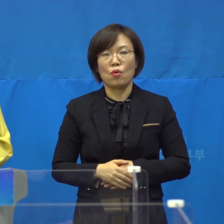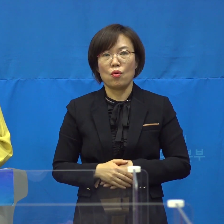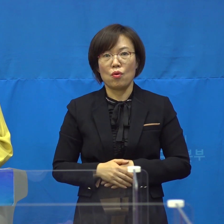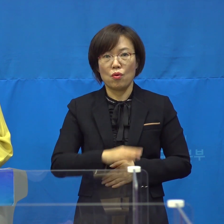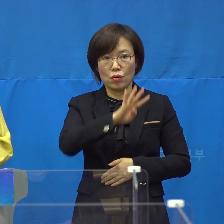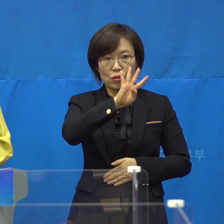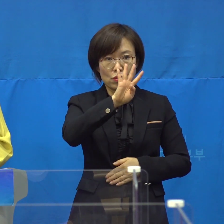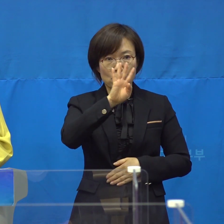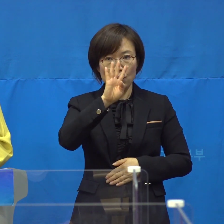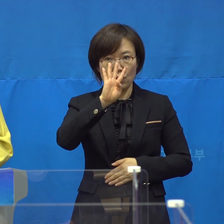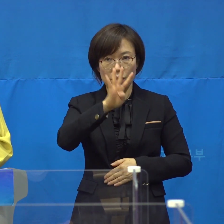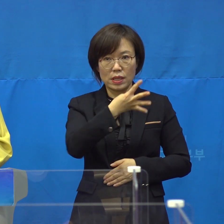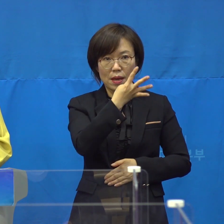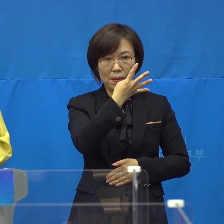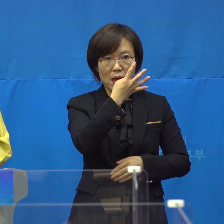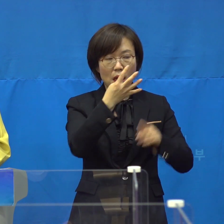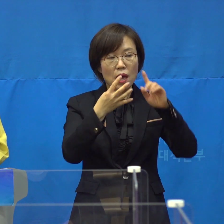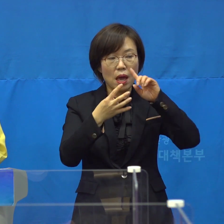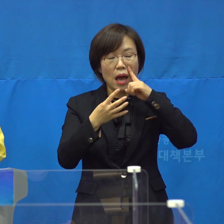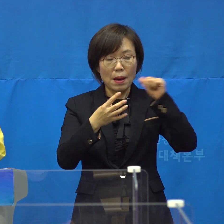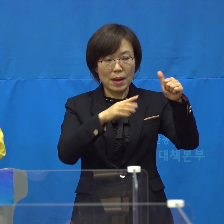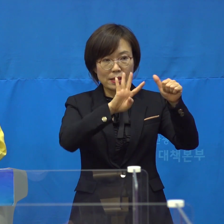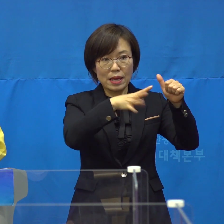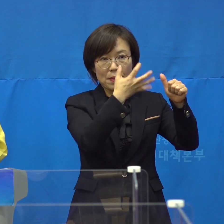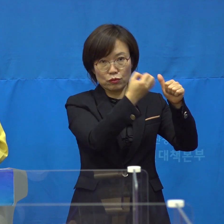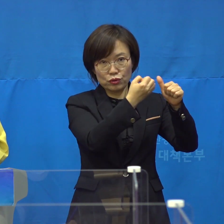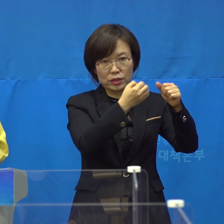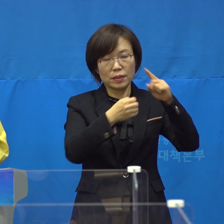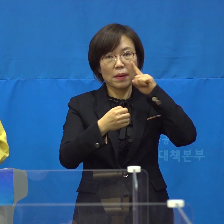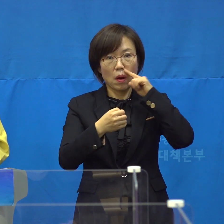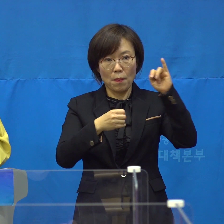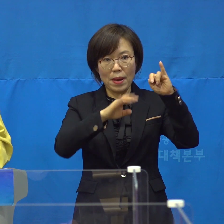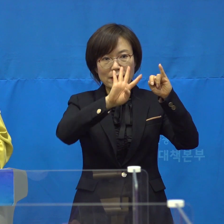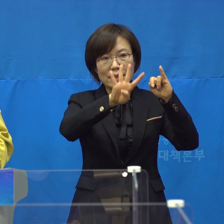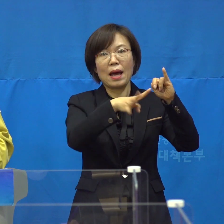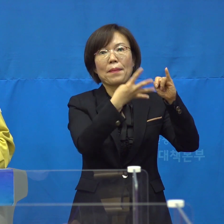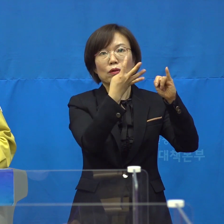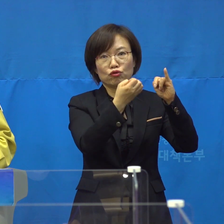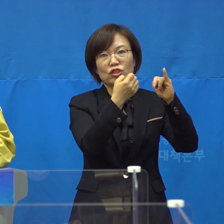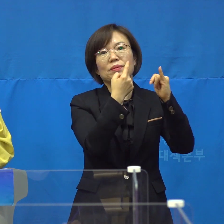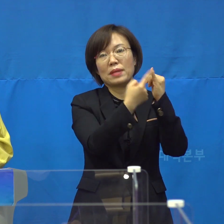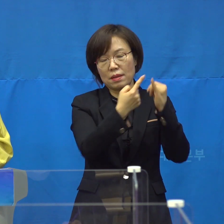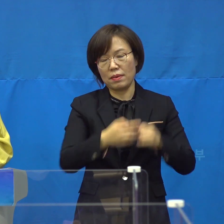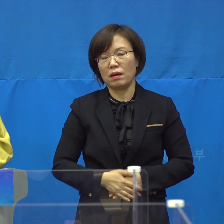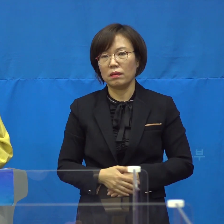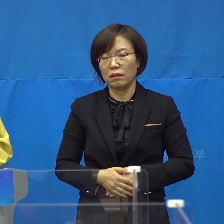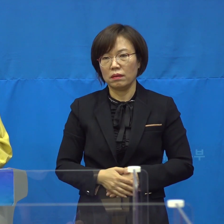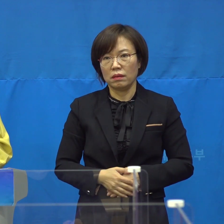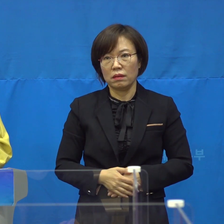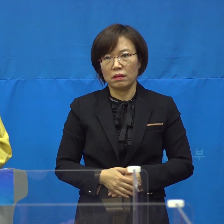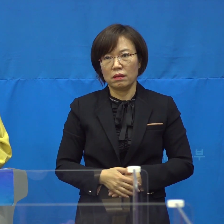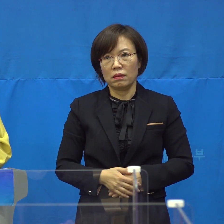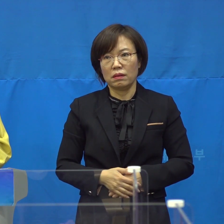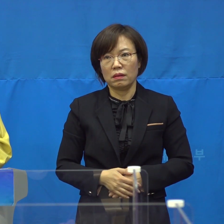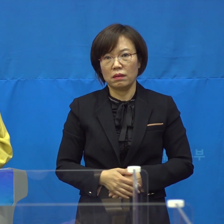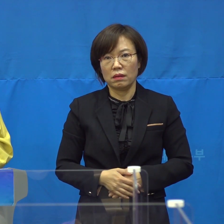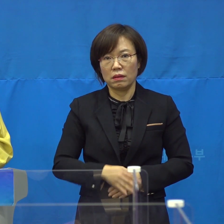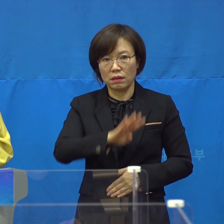부모입니다. 490번 아버지와 491번 어머니가 되겠습니다. 다음